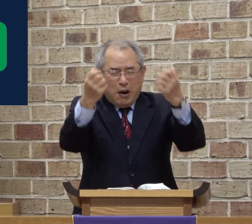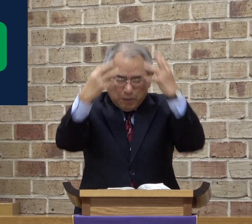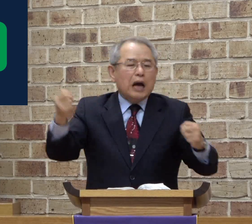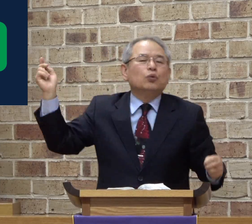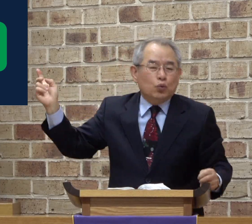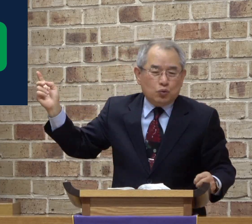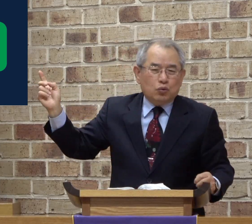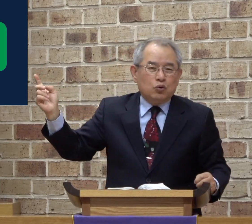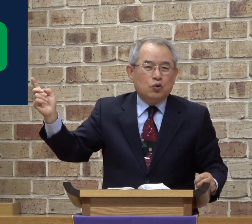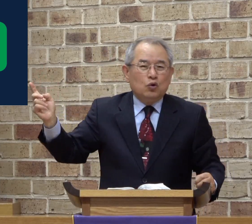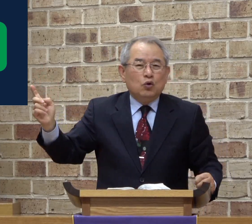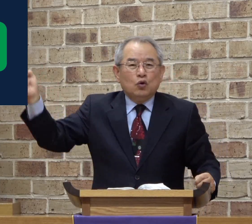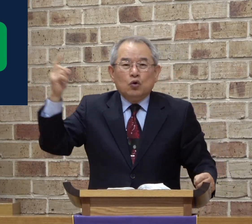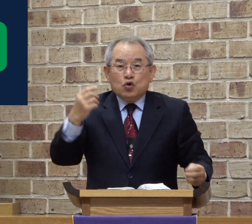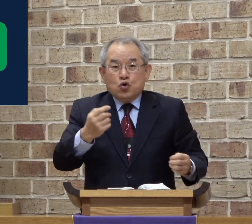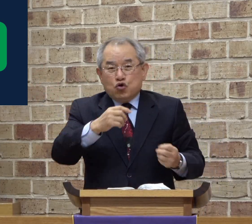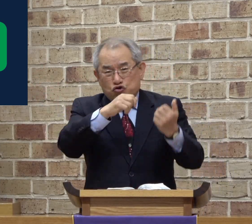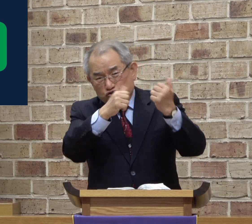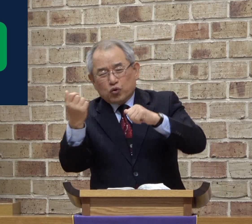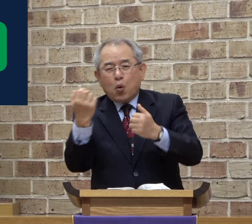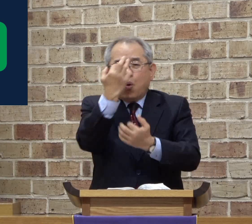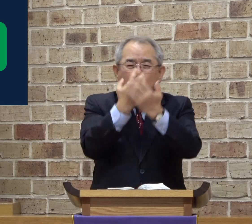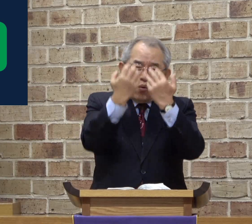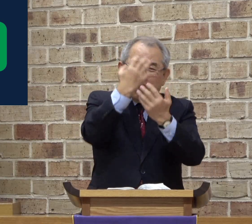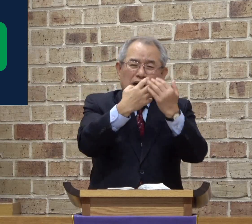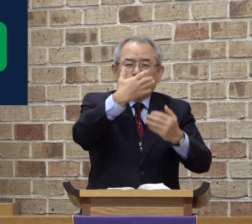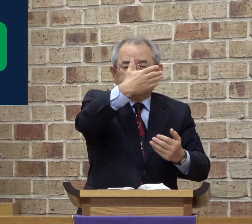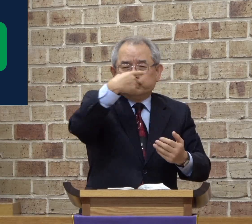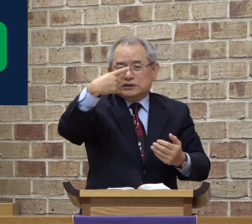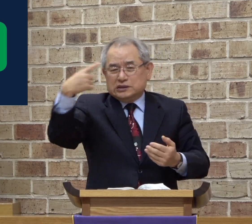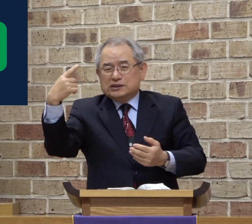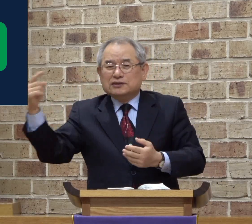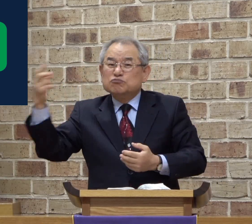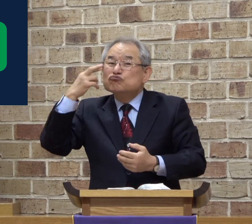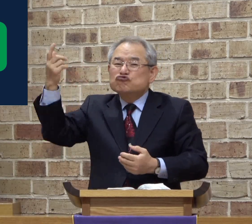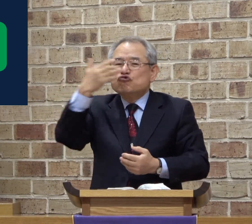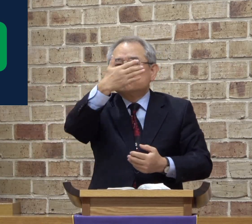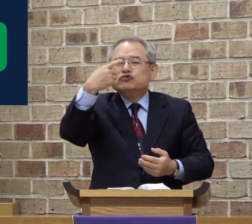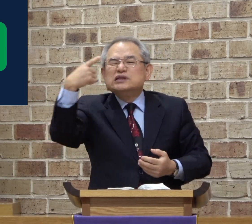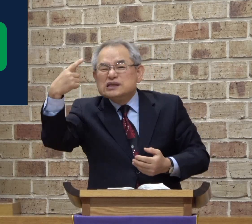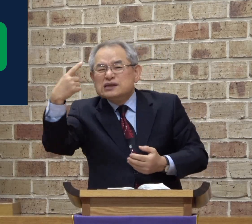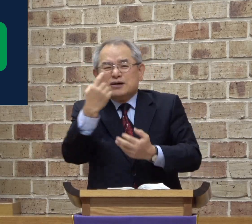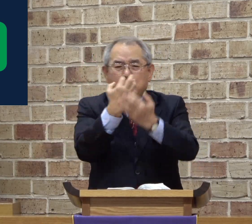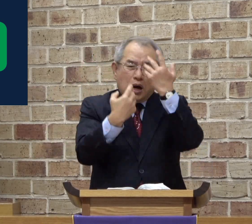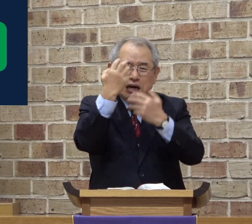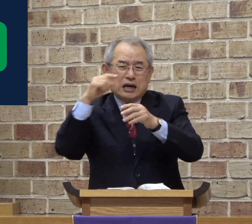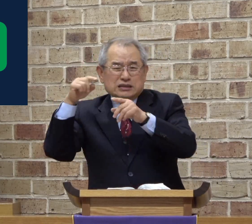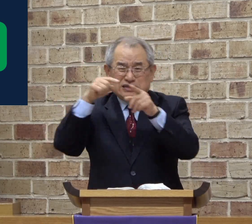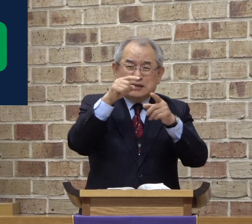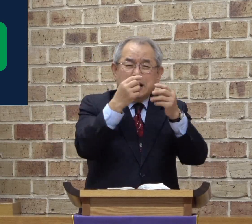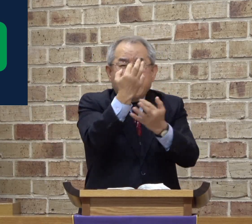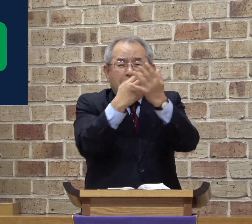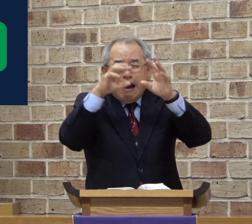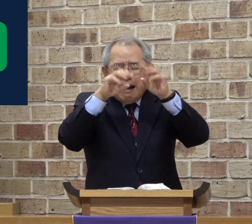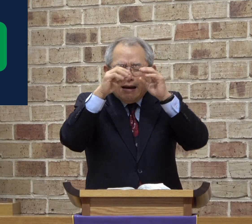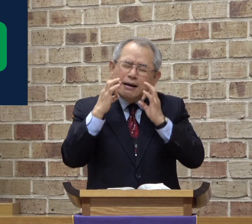하나님의 사랑이 우리에게 나타난 바 되었으니 하나님이 자기의 독생자를